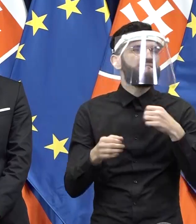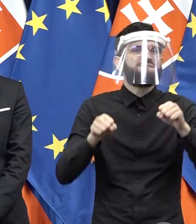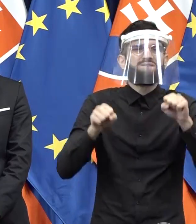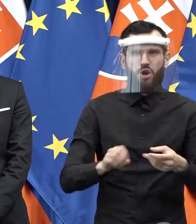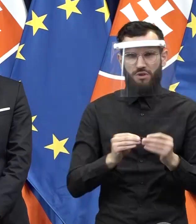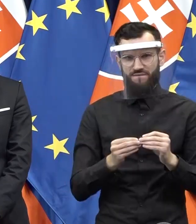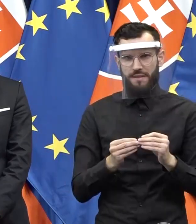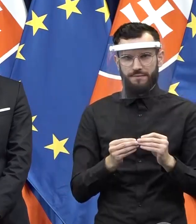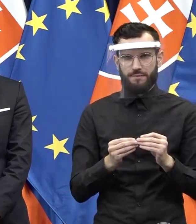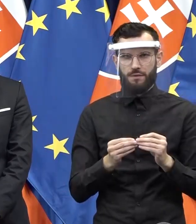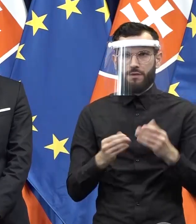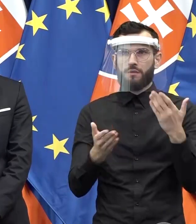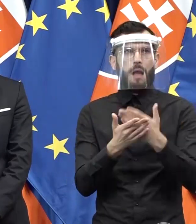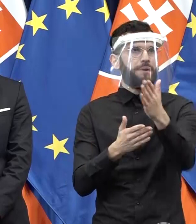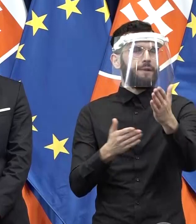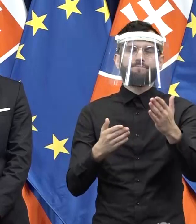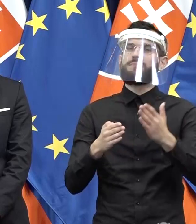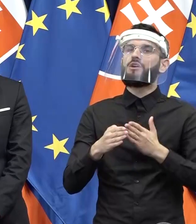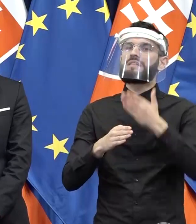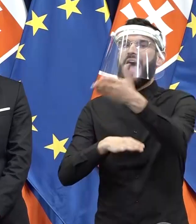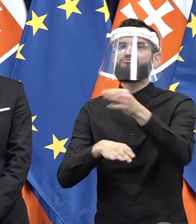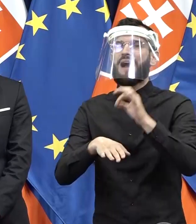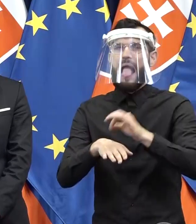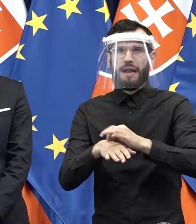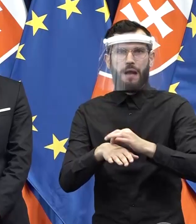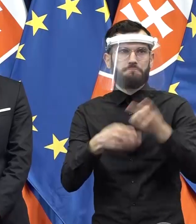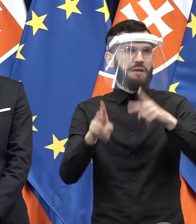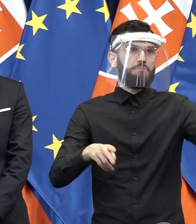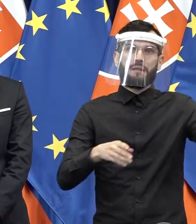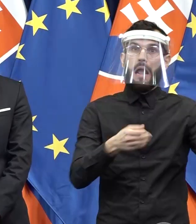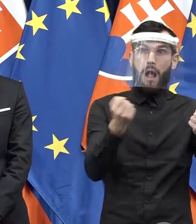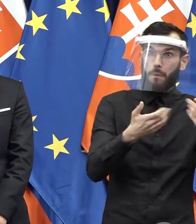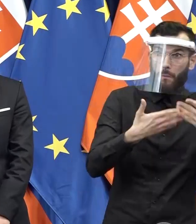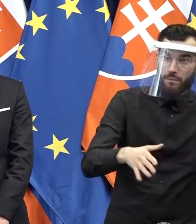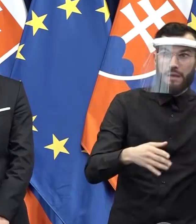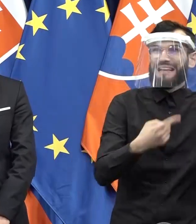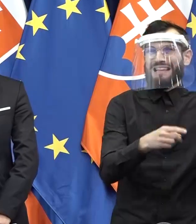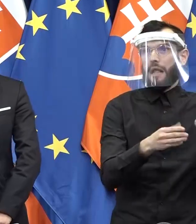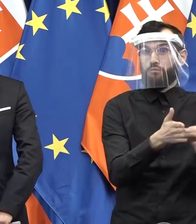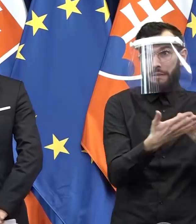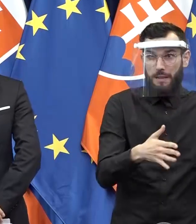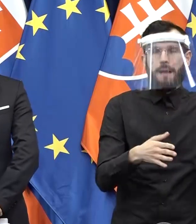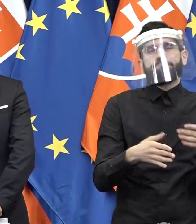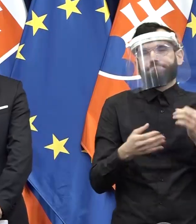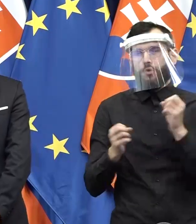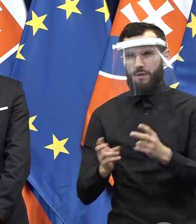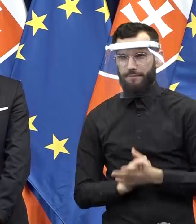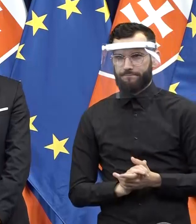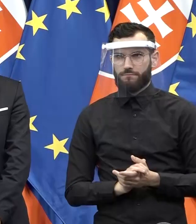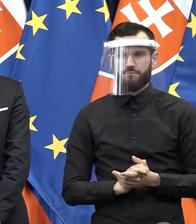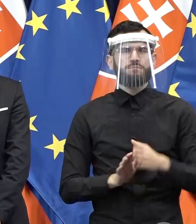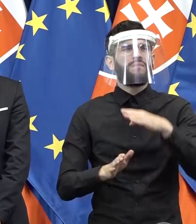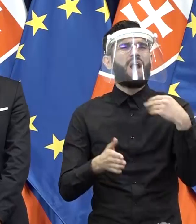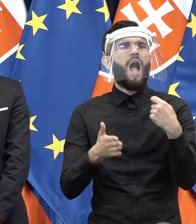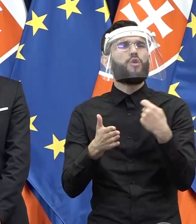Napríklad na návštevu lekára, ak to teda nevedia zabezpečiť inak. Veľmi veľa dôchodcov